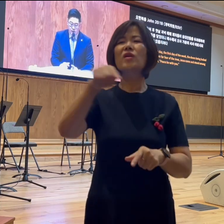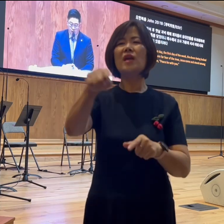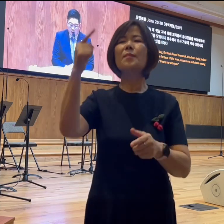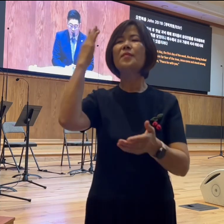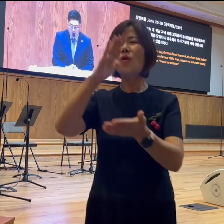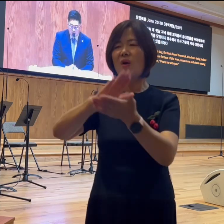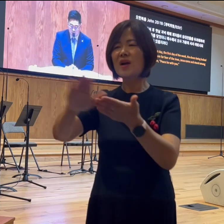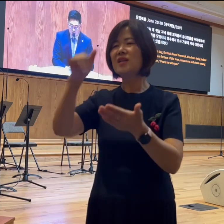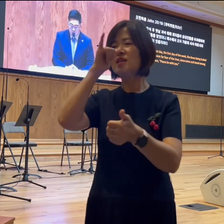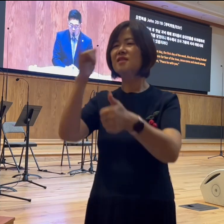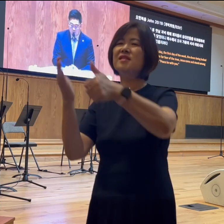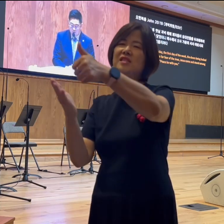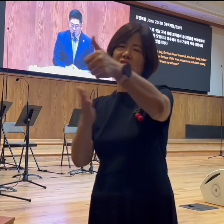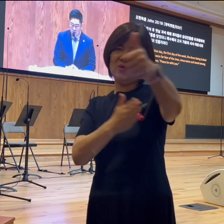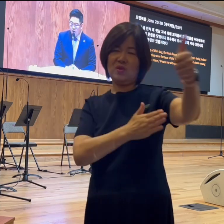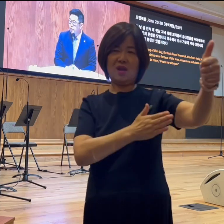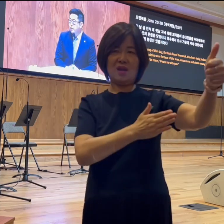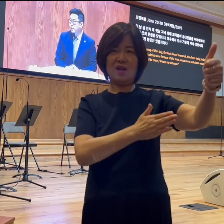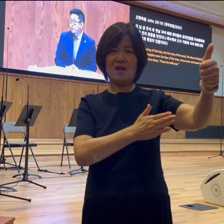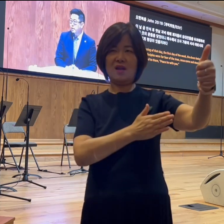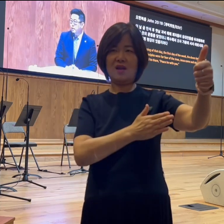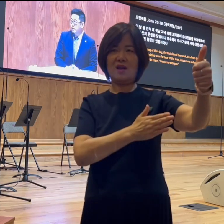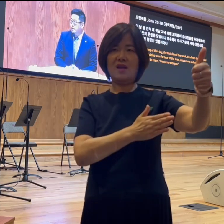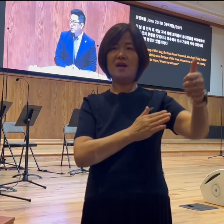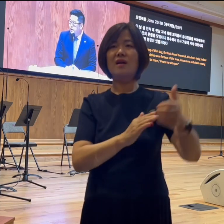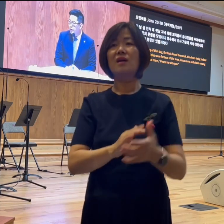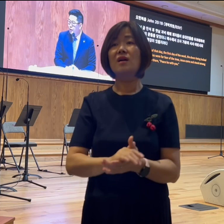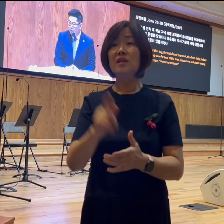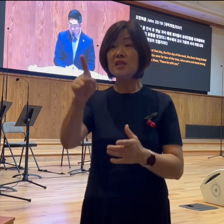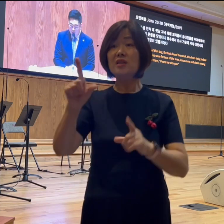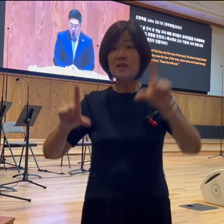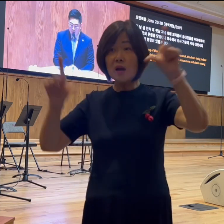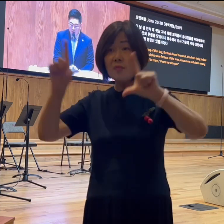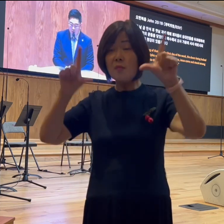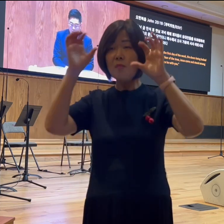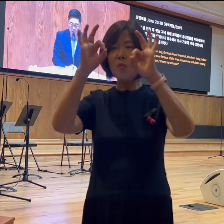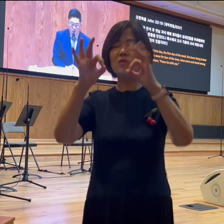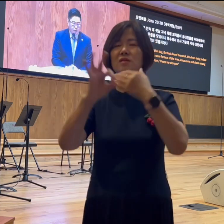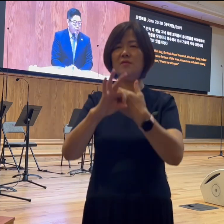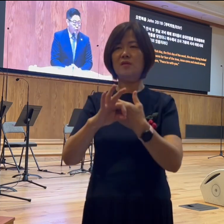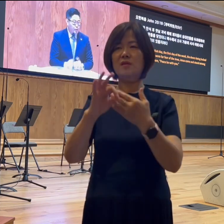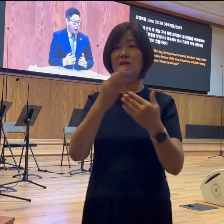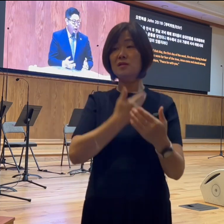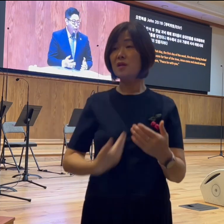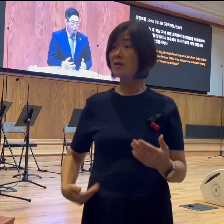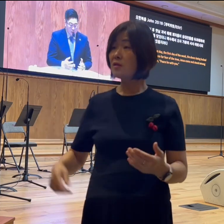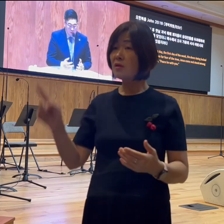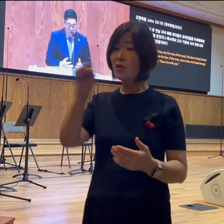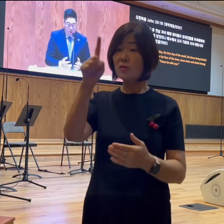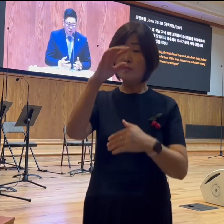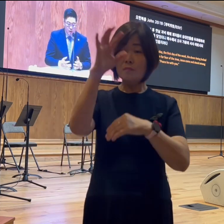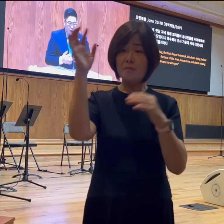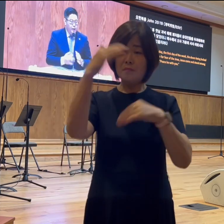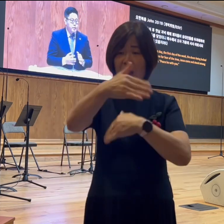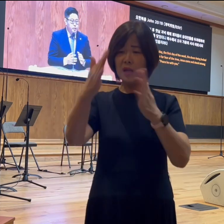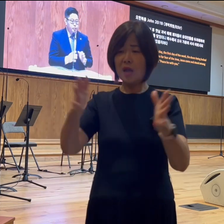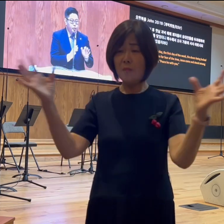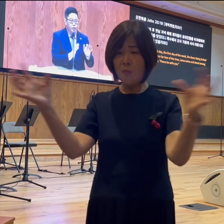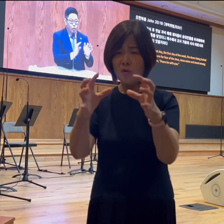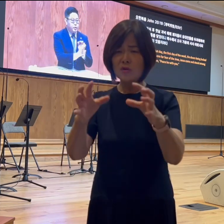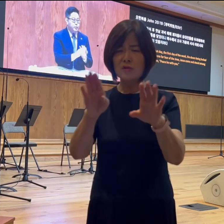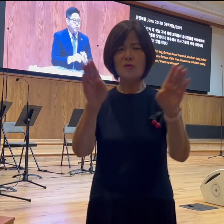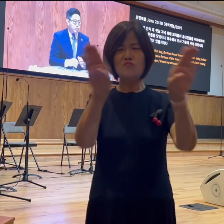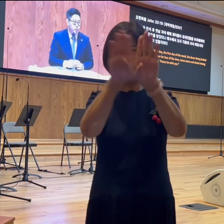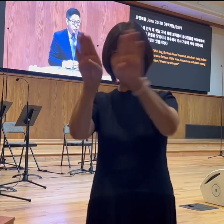있을지어다. 네, 지금 이 장면을 보시면 제자들이 어떤 방에 모여서 그 안에서 그 문을